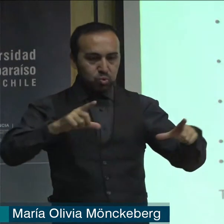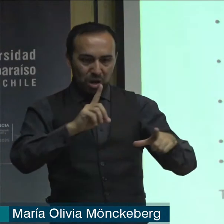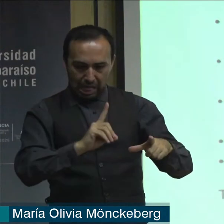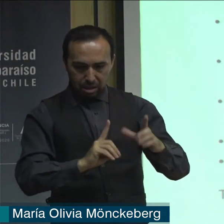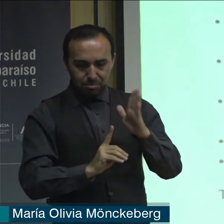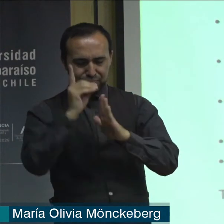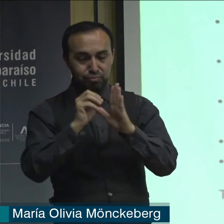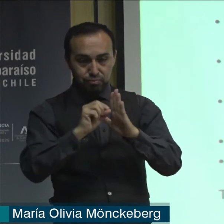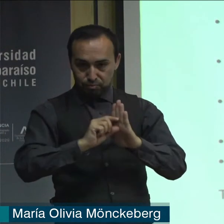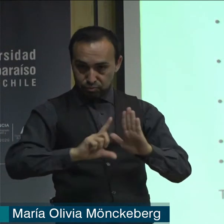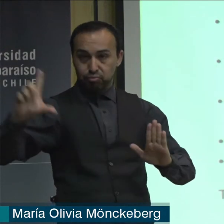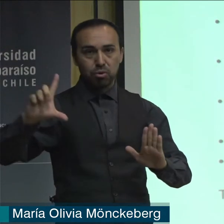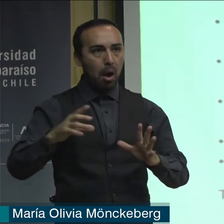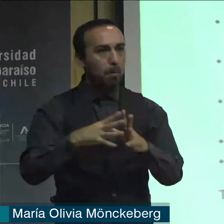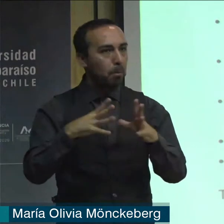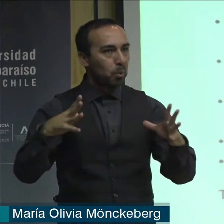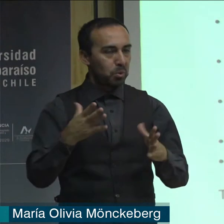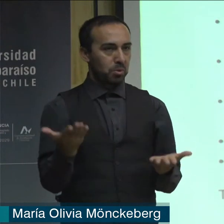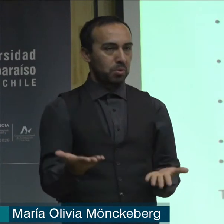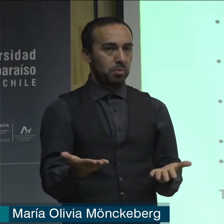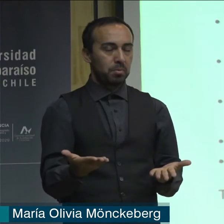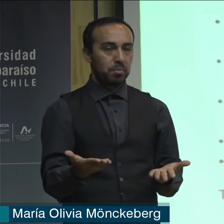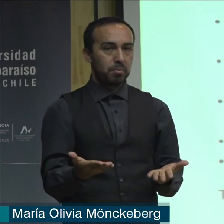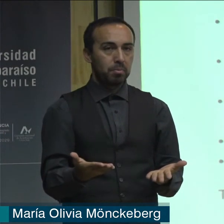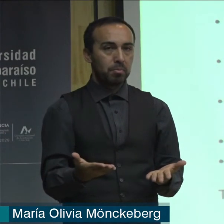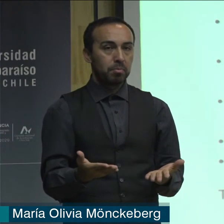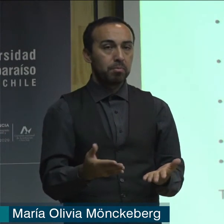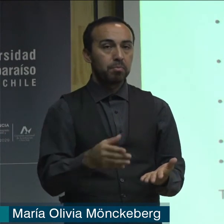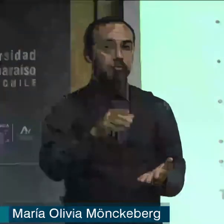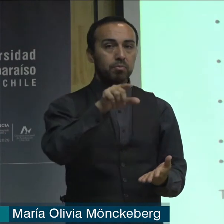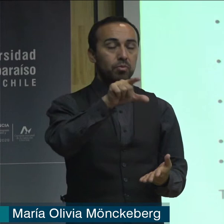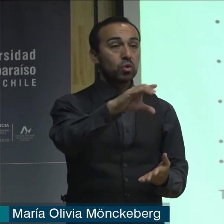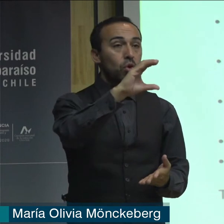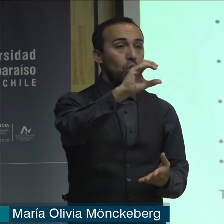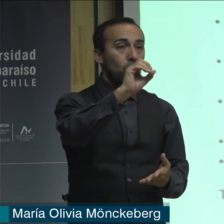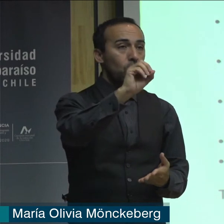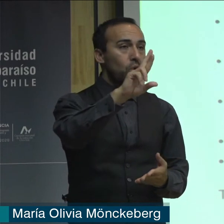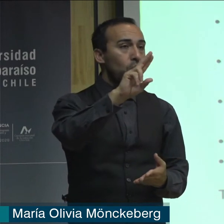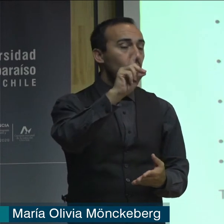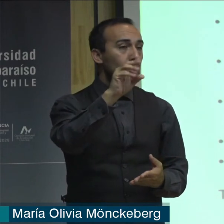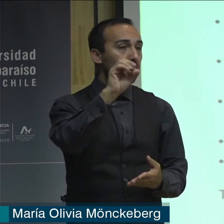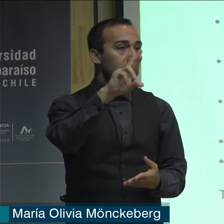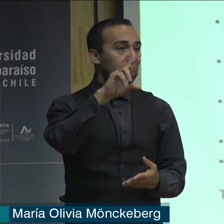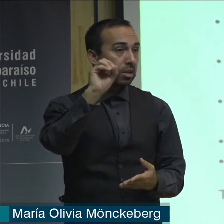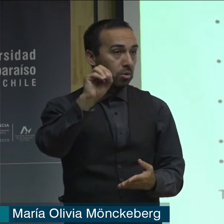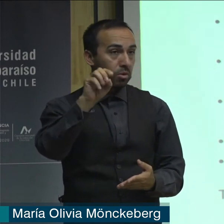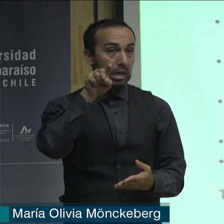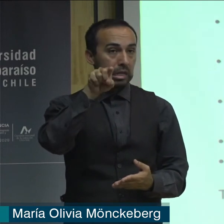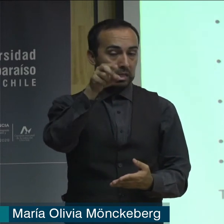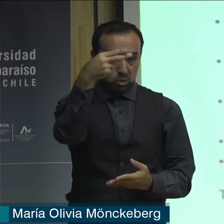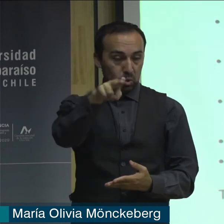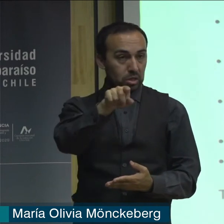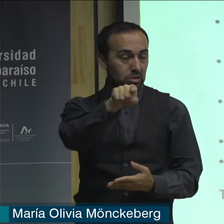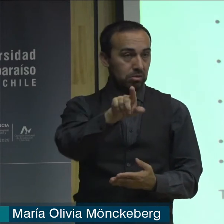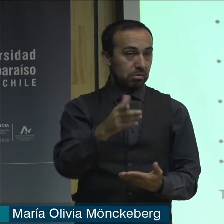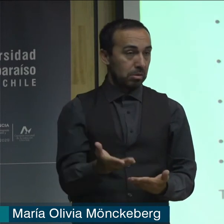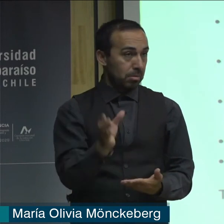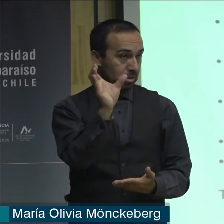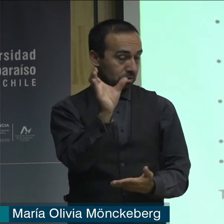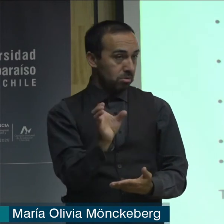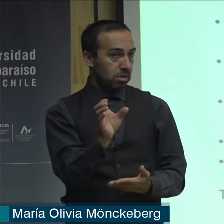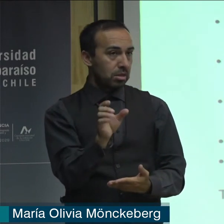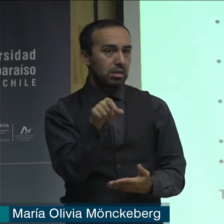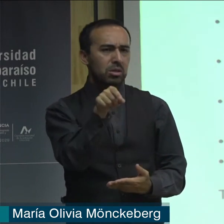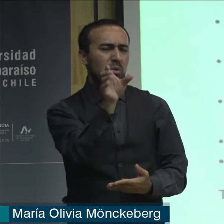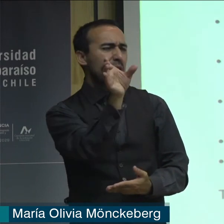Luis Cordero Barrera Luis Cordero Barrera es una